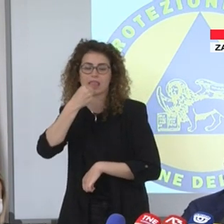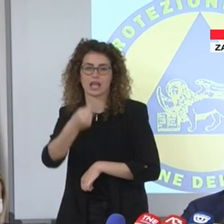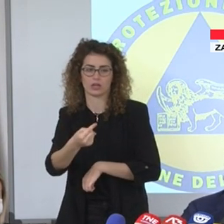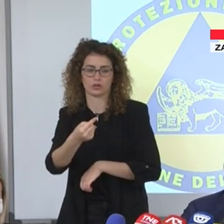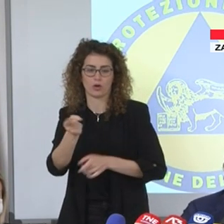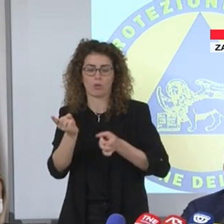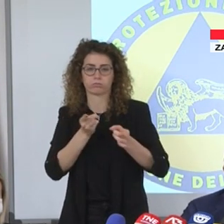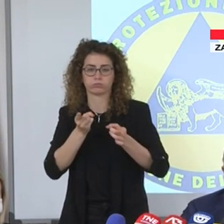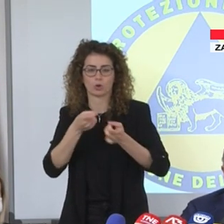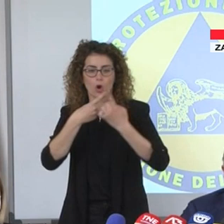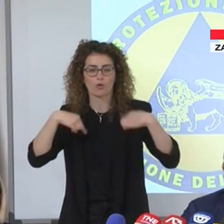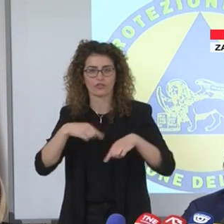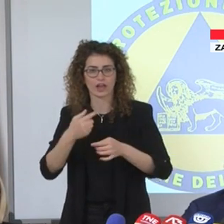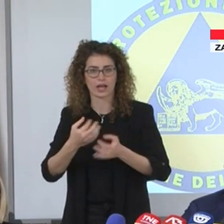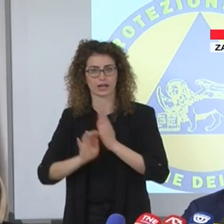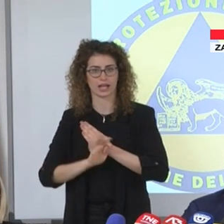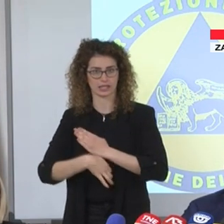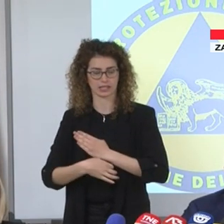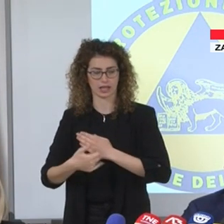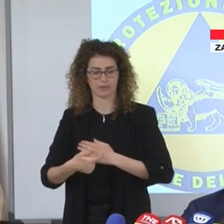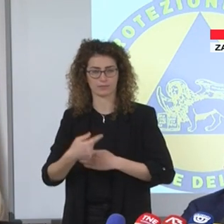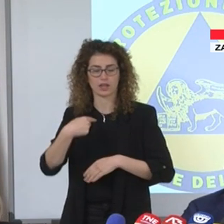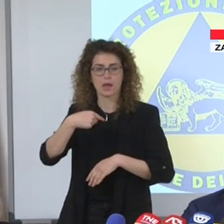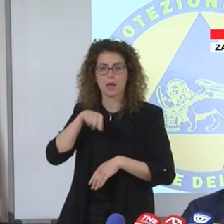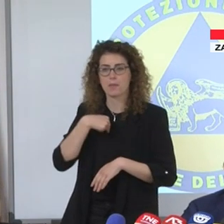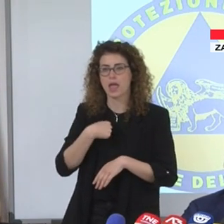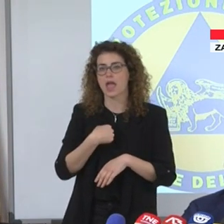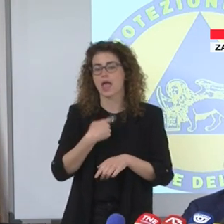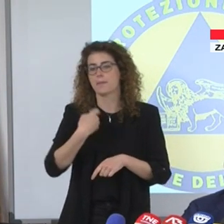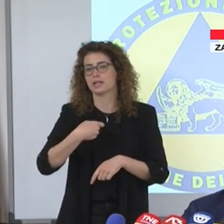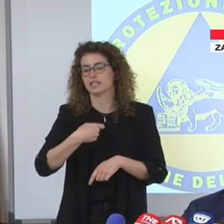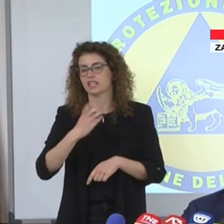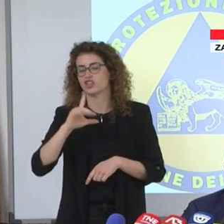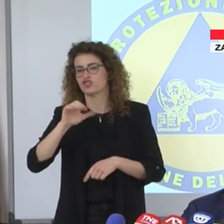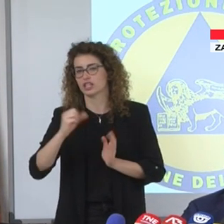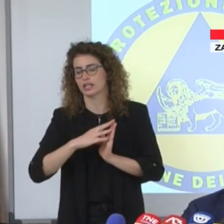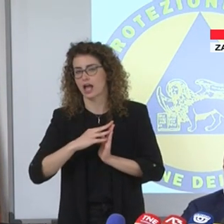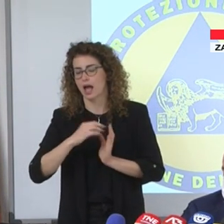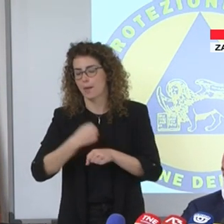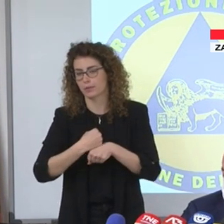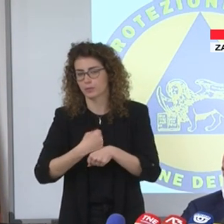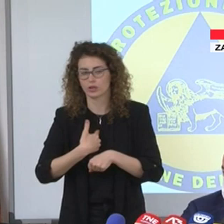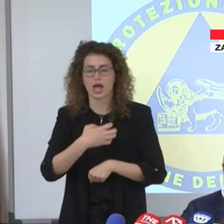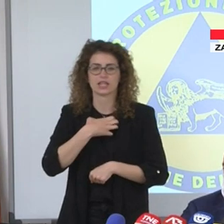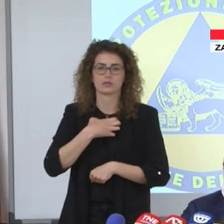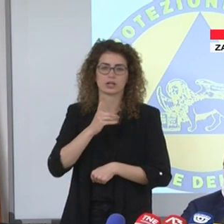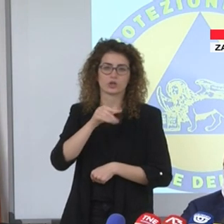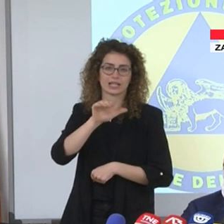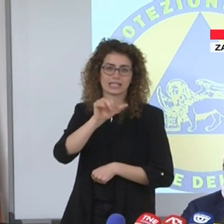una conferenza ufficiale con me, il presidente Cirio del Piemonte e i due assessori, c'erano l'assessore Donazzan e